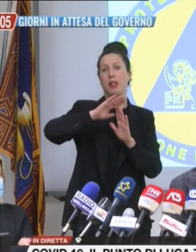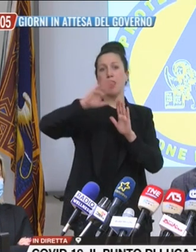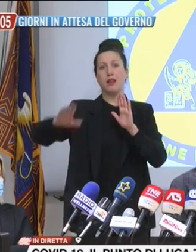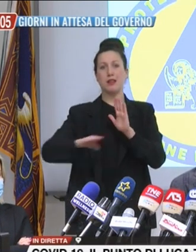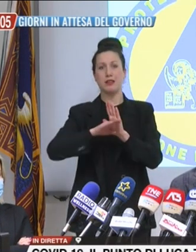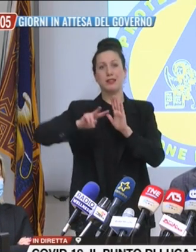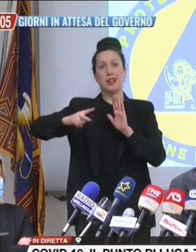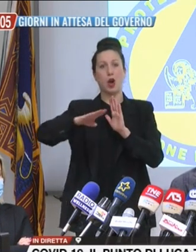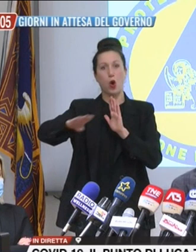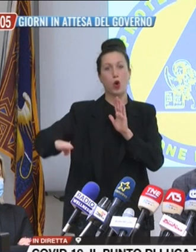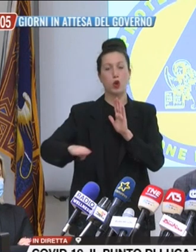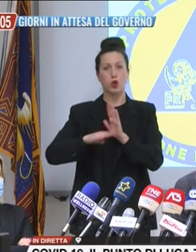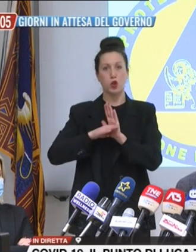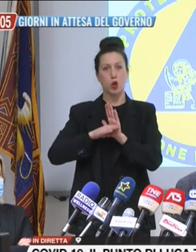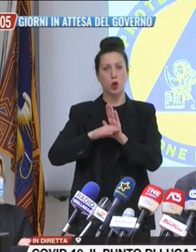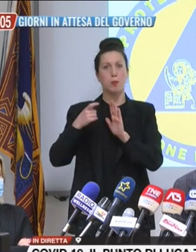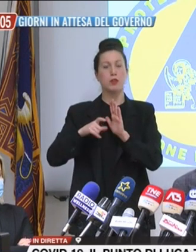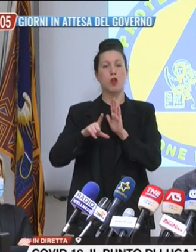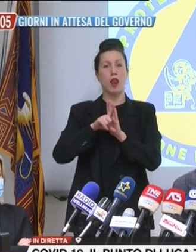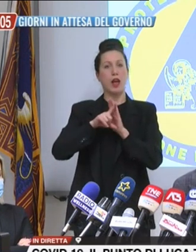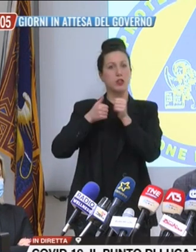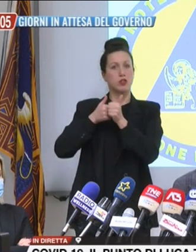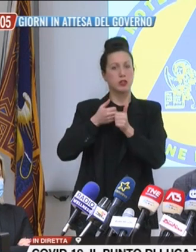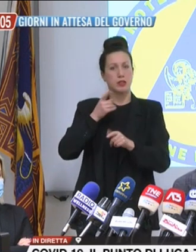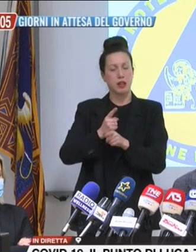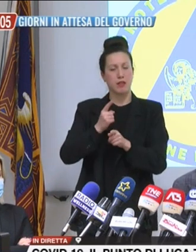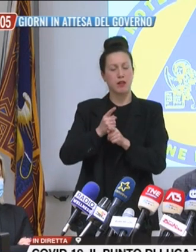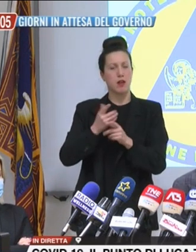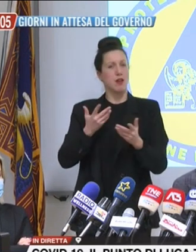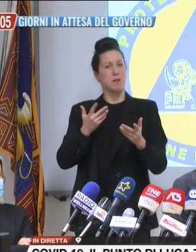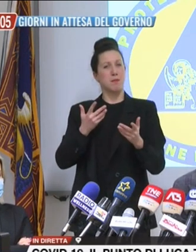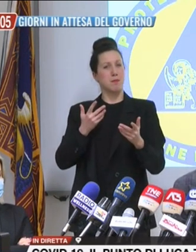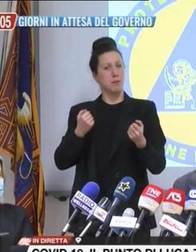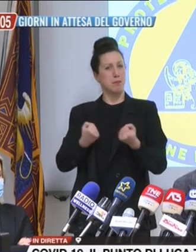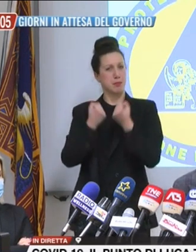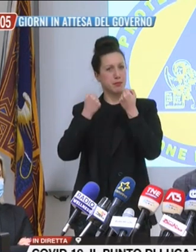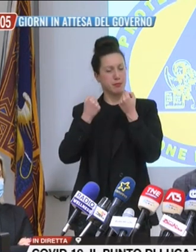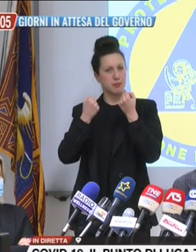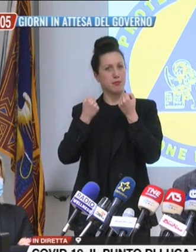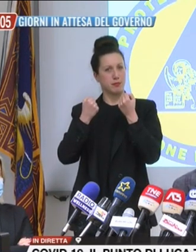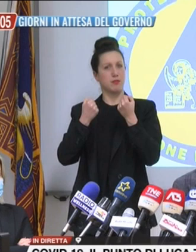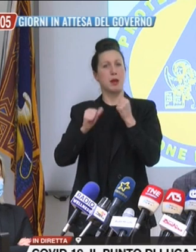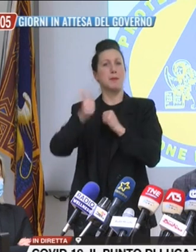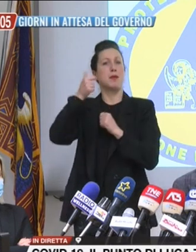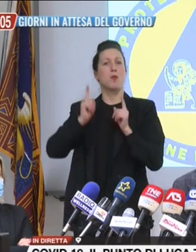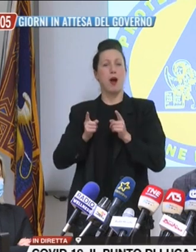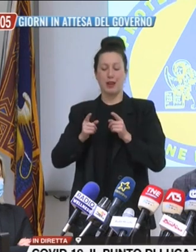la responsabilità di aver detto di no se effettivamente ce li potevano dare, perché qui si discute della salute dei nostri